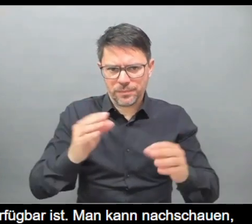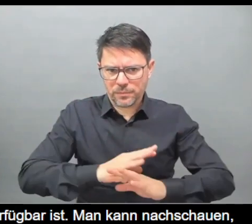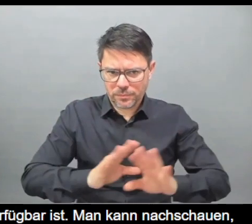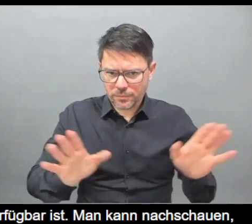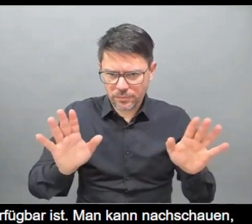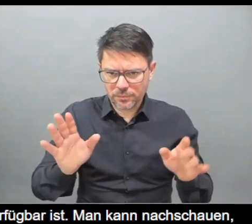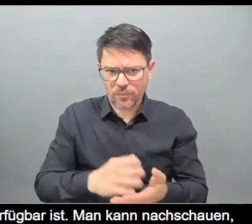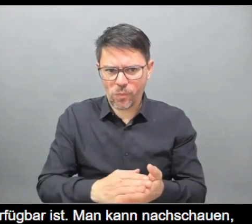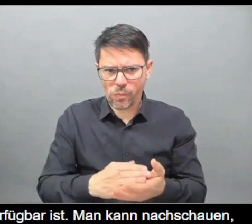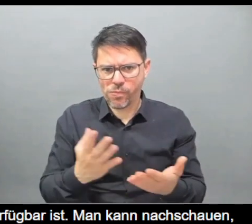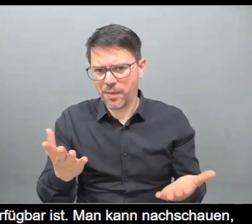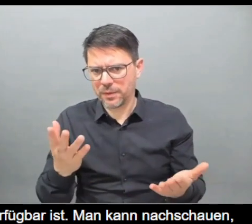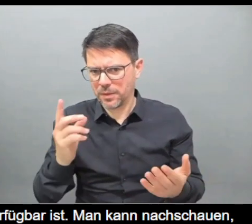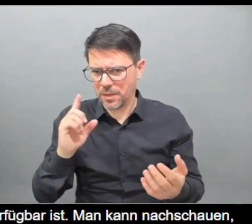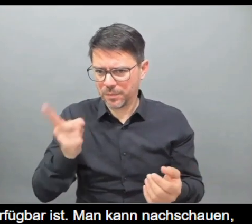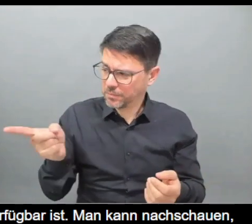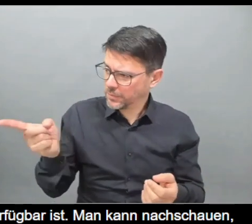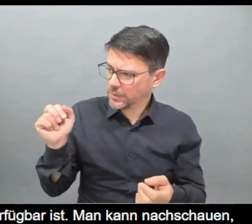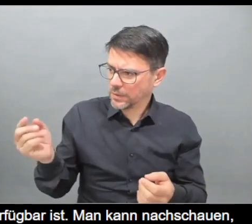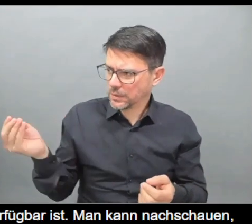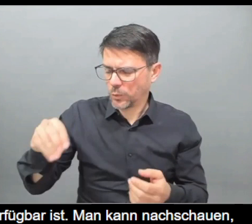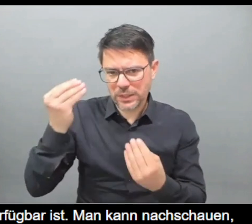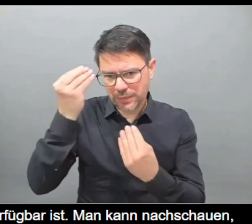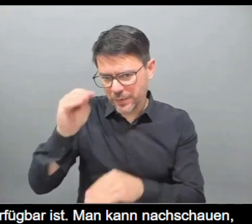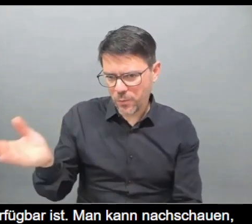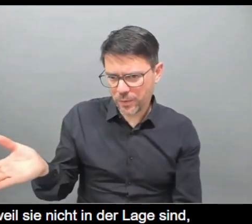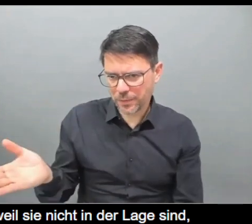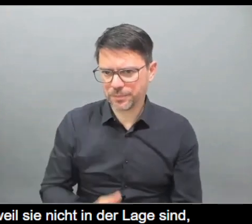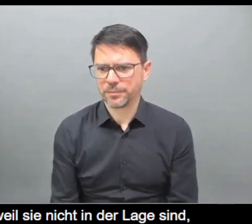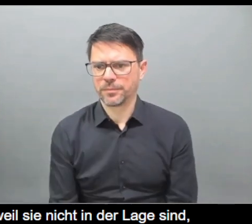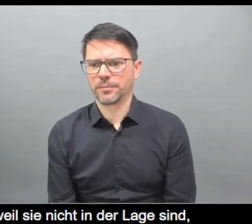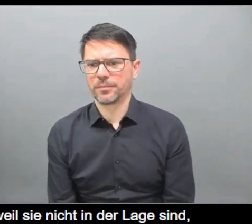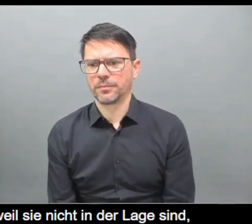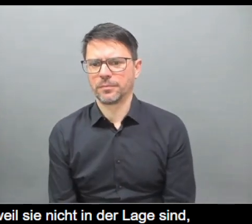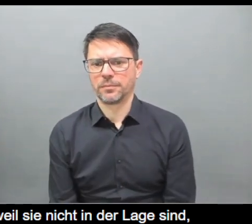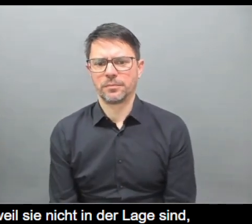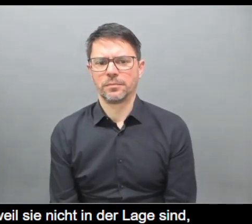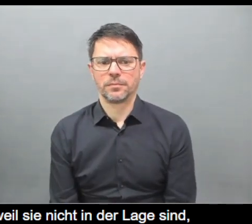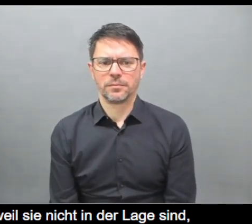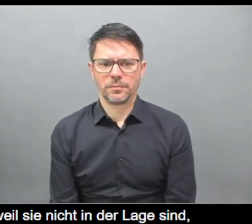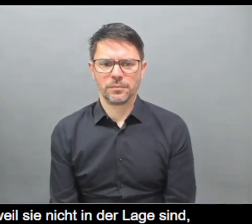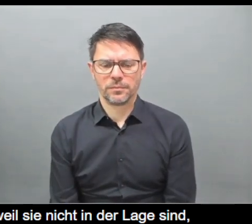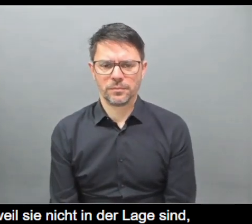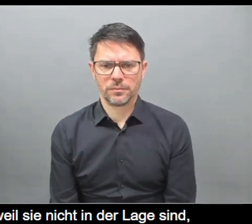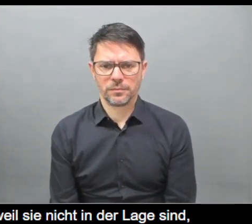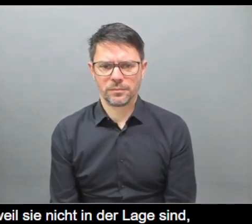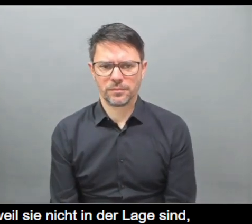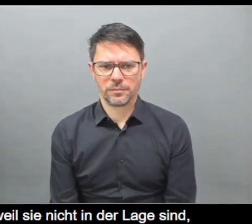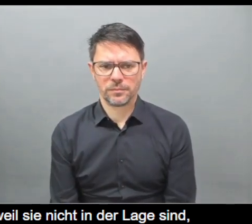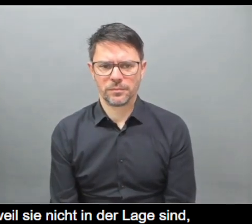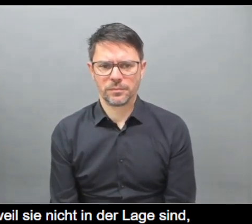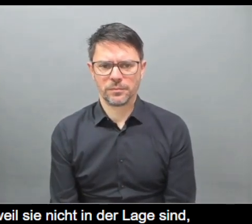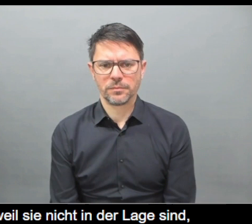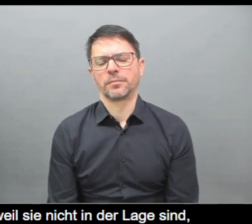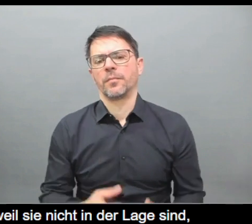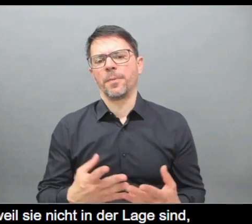Das ist, glaube ich, ein wichtiger Punkt. Und da haben wir tatsächlich auch ein bisschen die Herausforderung, wir müssen Stationen schließen oder